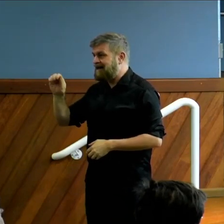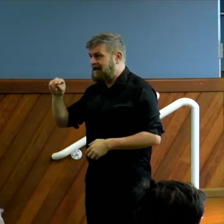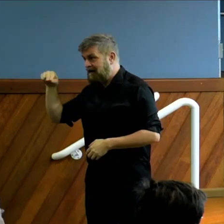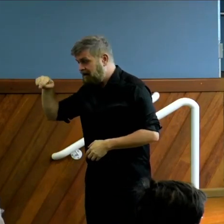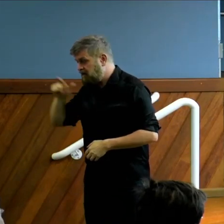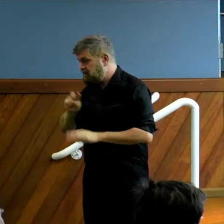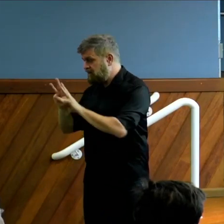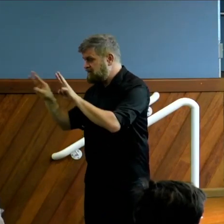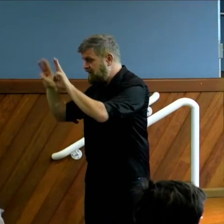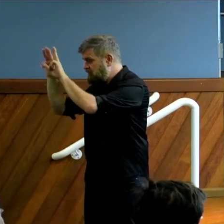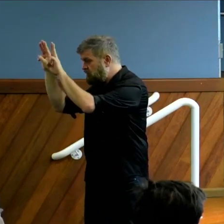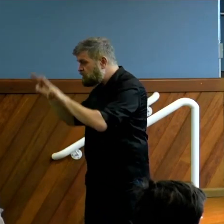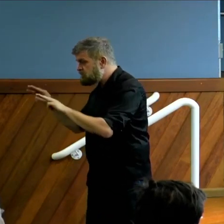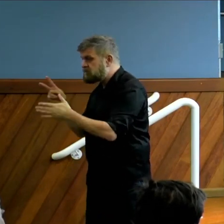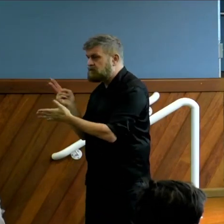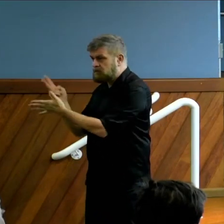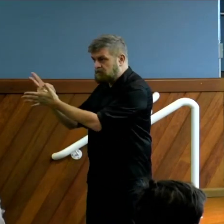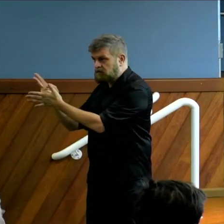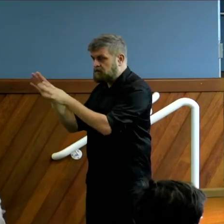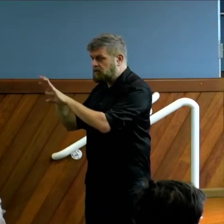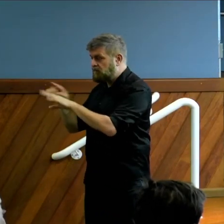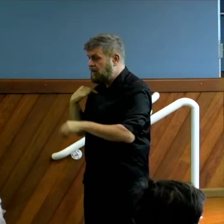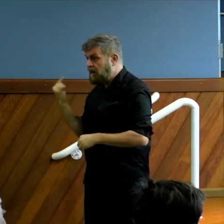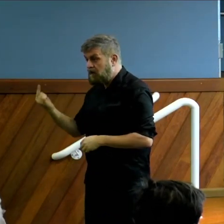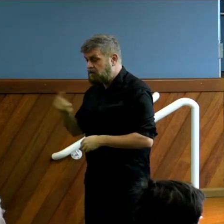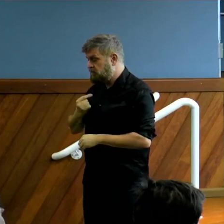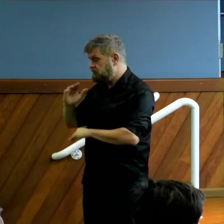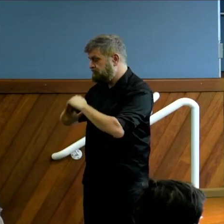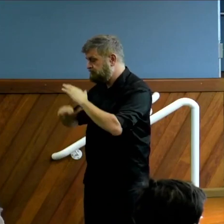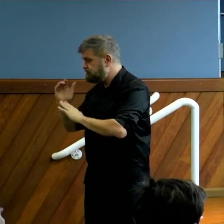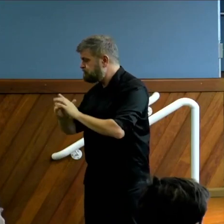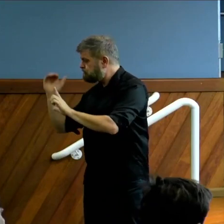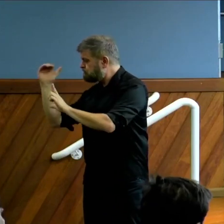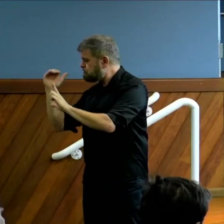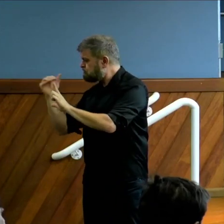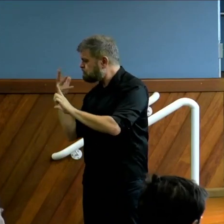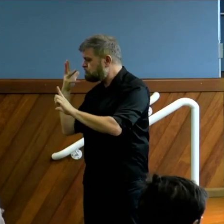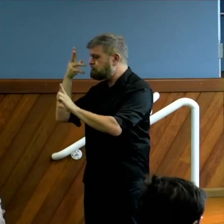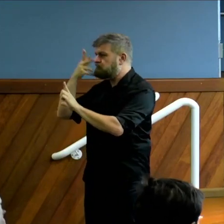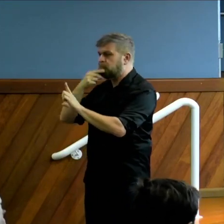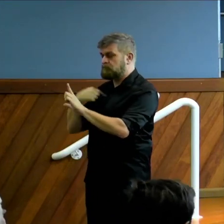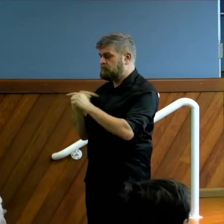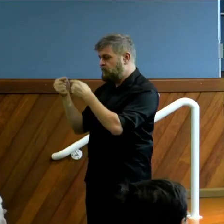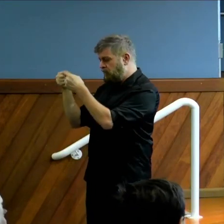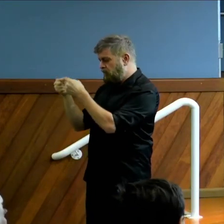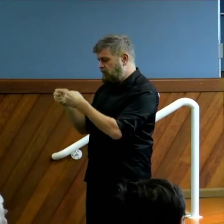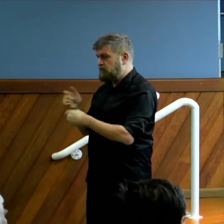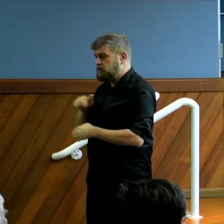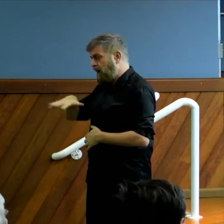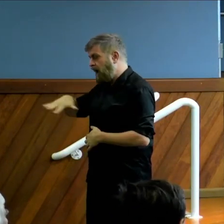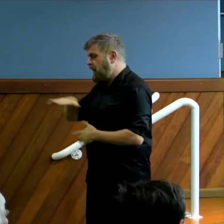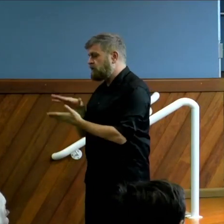como o site do museu também, porque como está no WordPress, a gente pôde desenvolver os campos tudo lindinho, do jeito que a gente queria. Tinha área